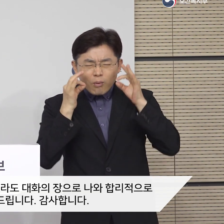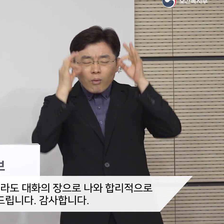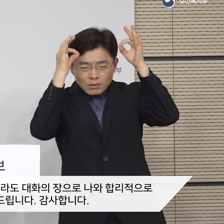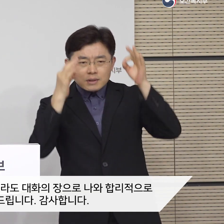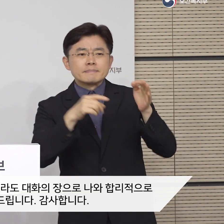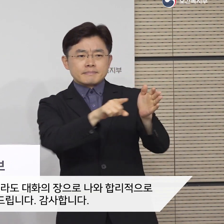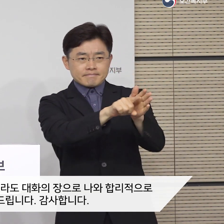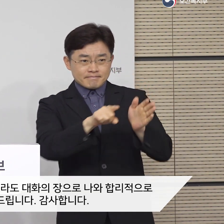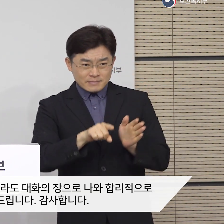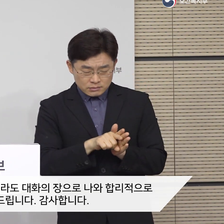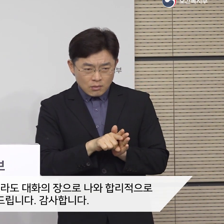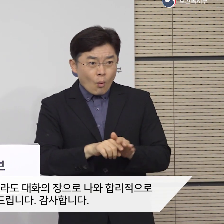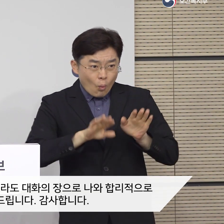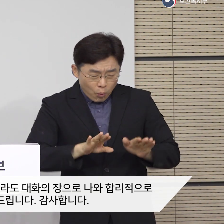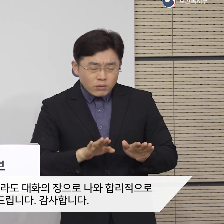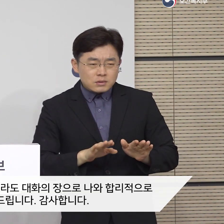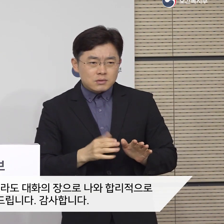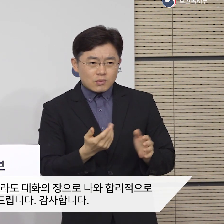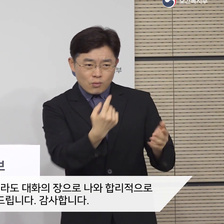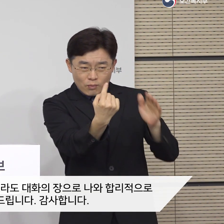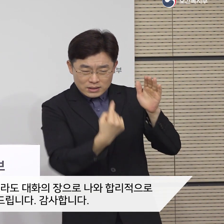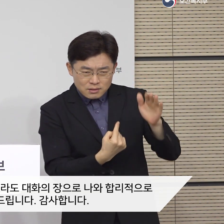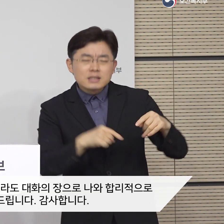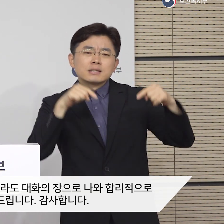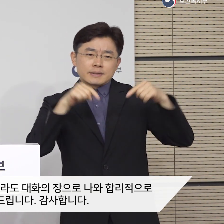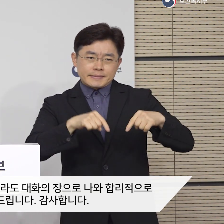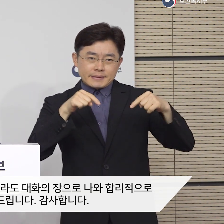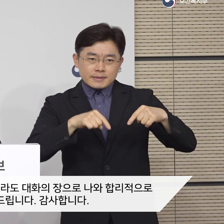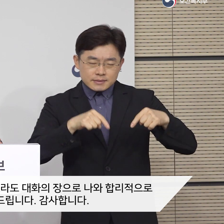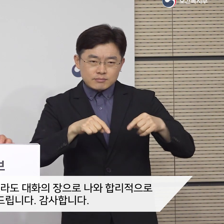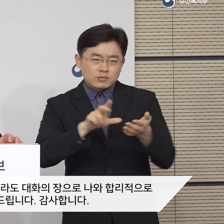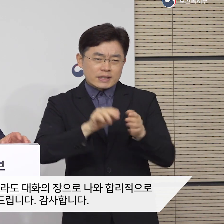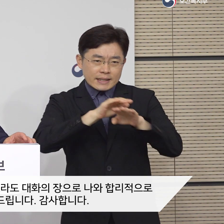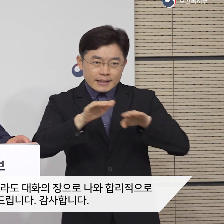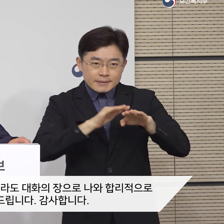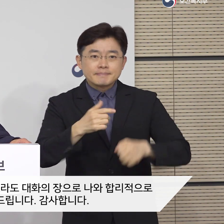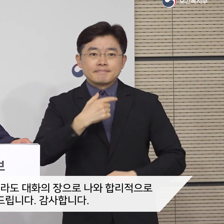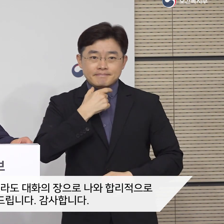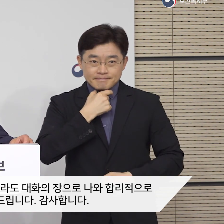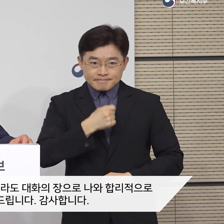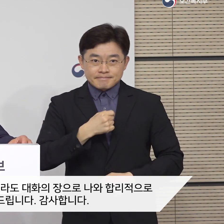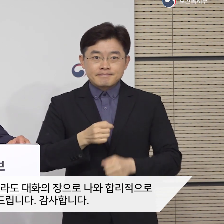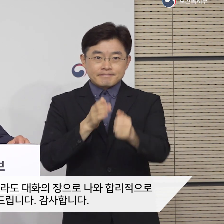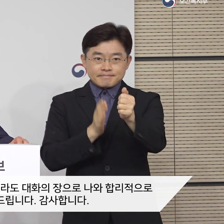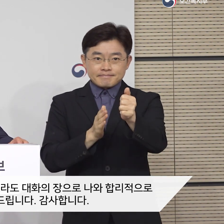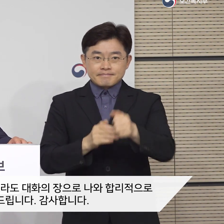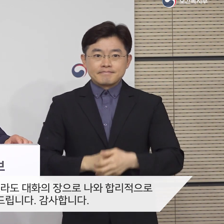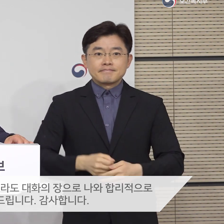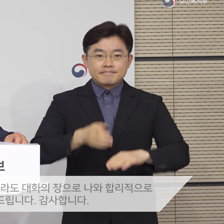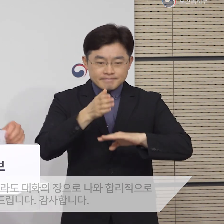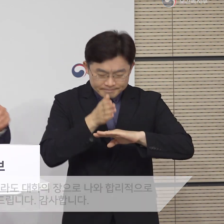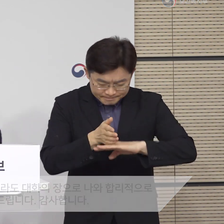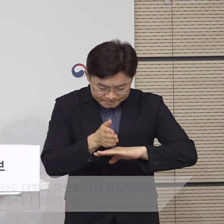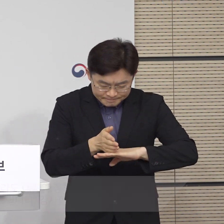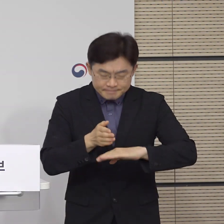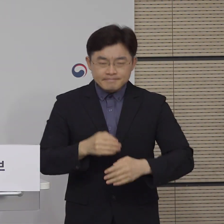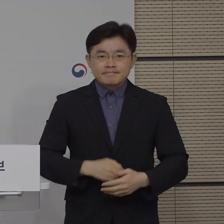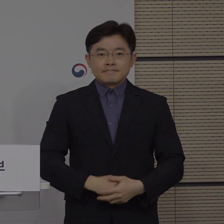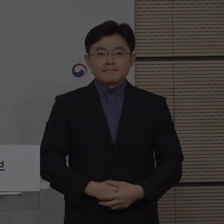대화의 장으로 나와 합리적으로 문제를 해결해 나갈 것을 다시 한번 요청드립니다. 감사합니다.